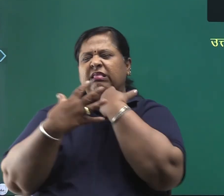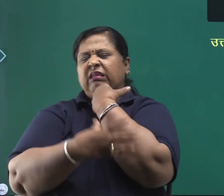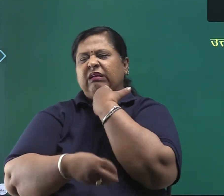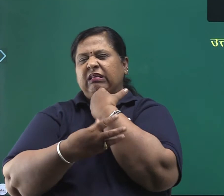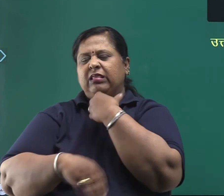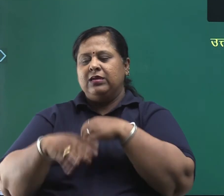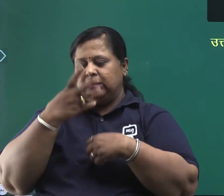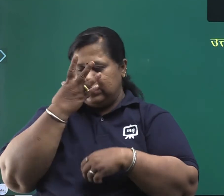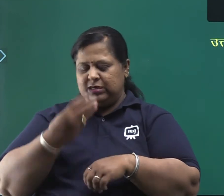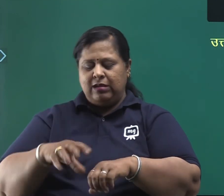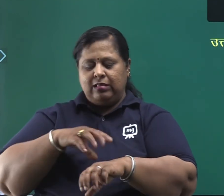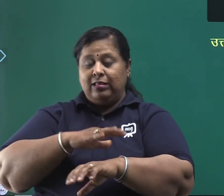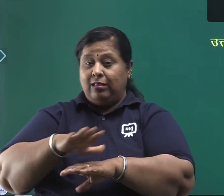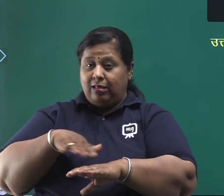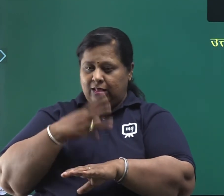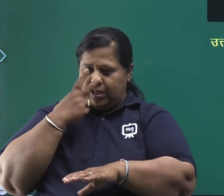दीन दशा देखकर